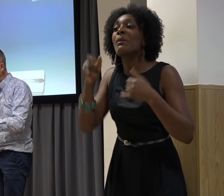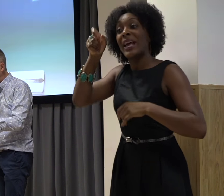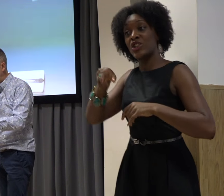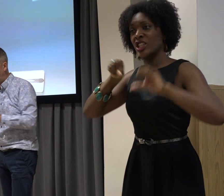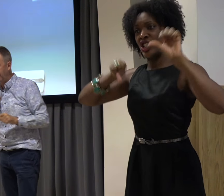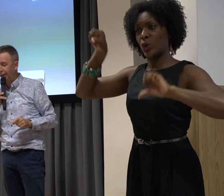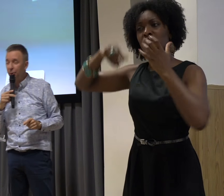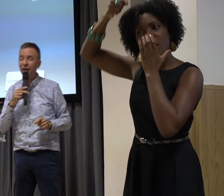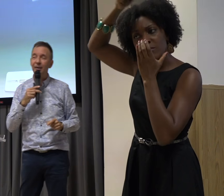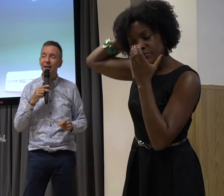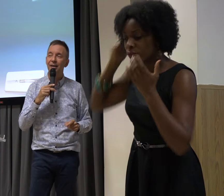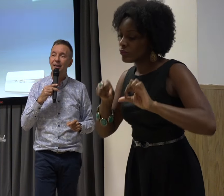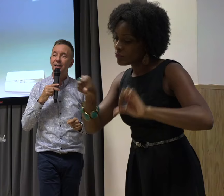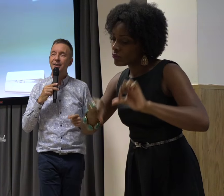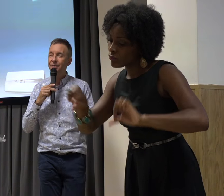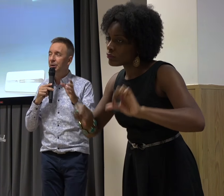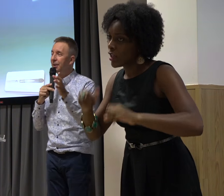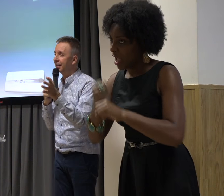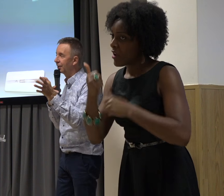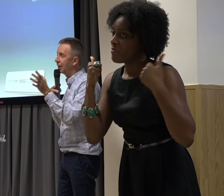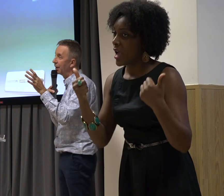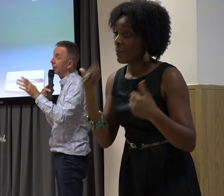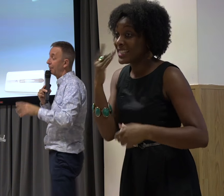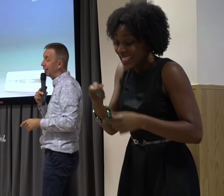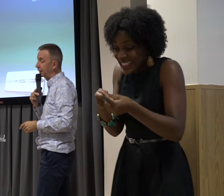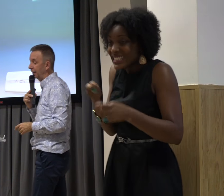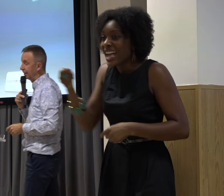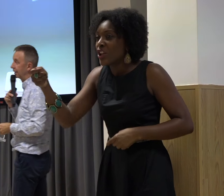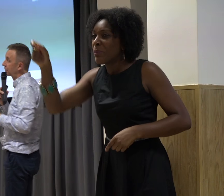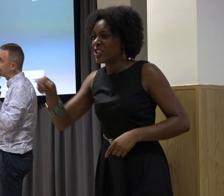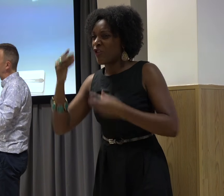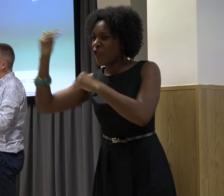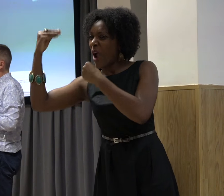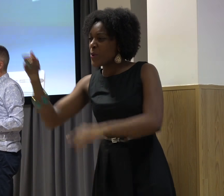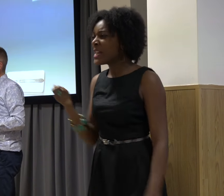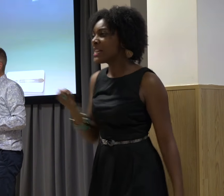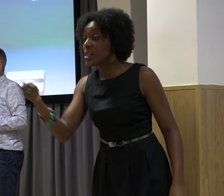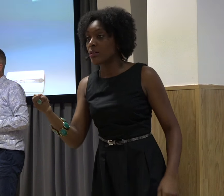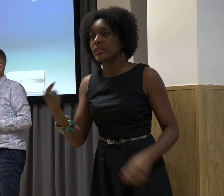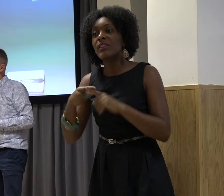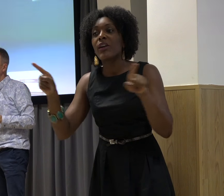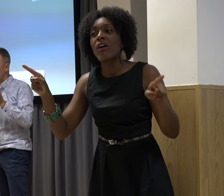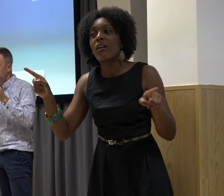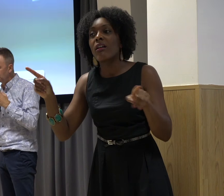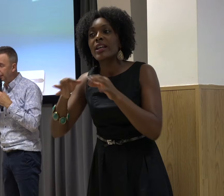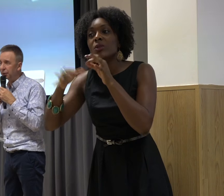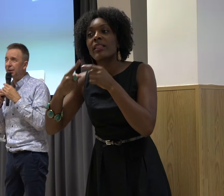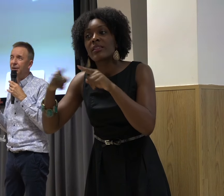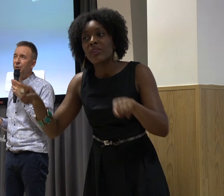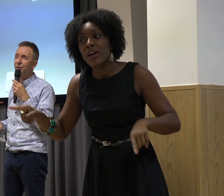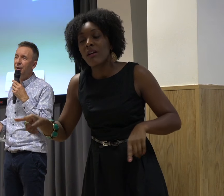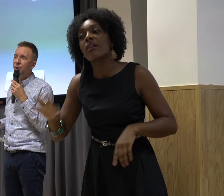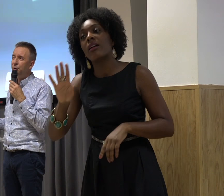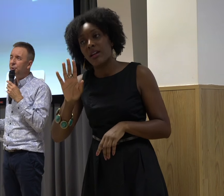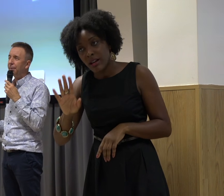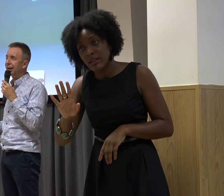chirurgien, il peut faire un beau travail. Si vous les mettez dans les mains d'un malfrat, ce ne sera pas le même résultat. Donc ça veut dire